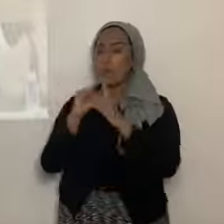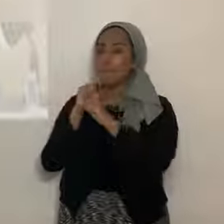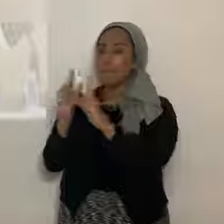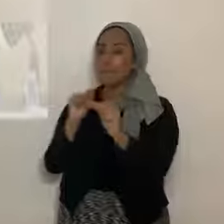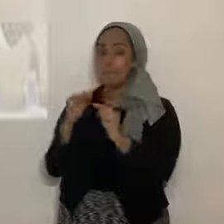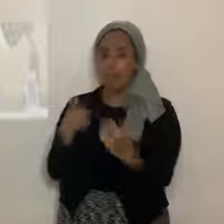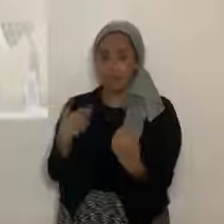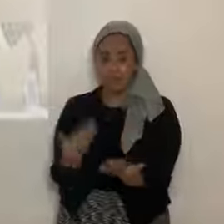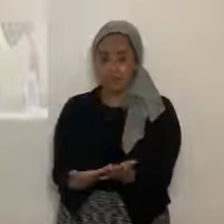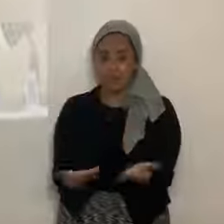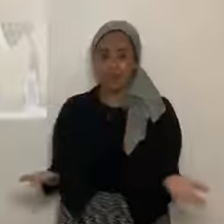está.